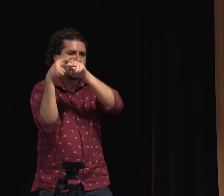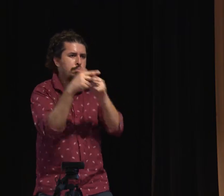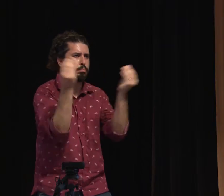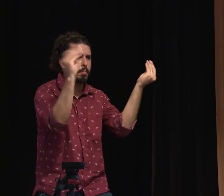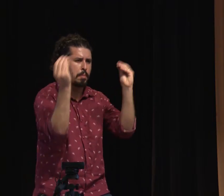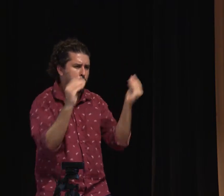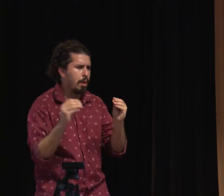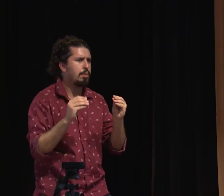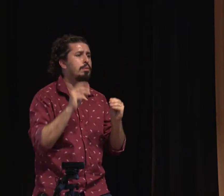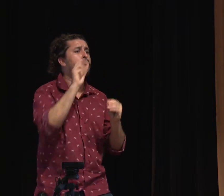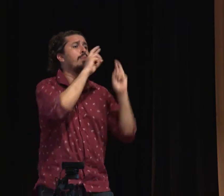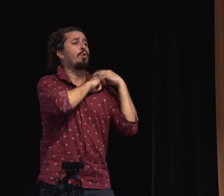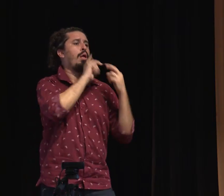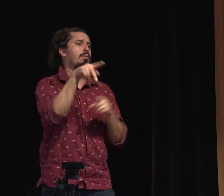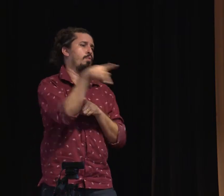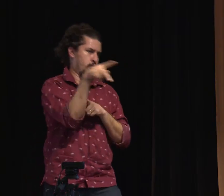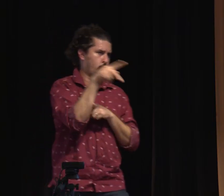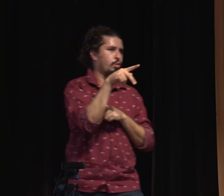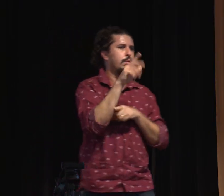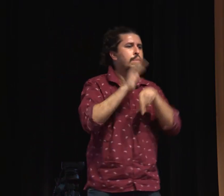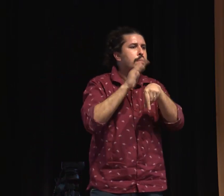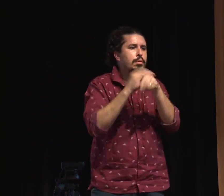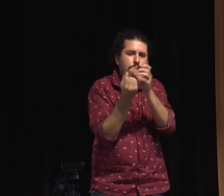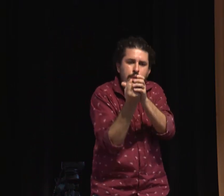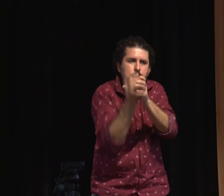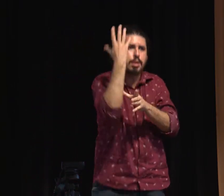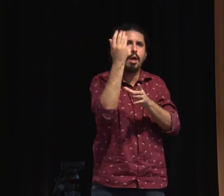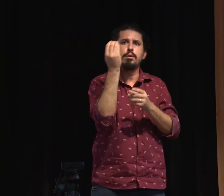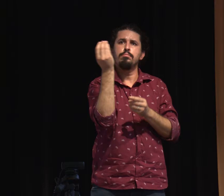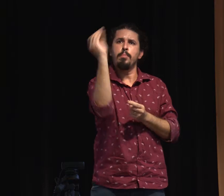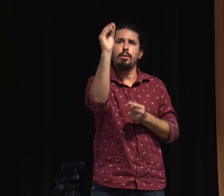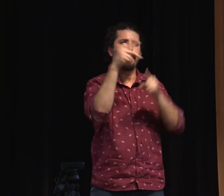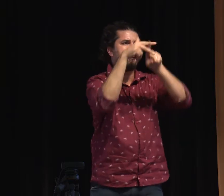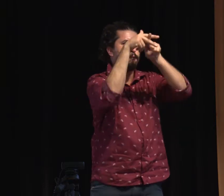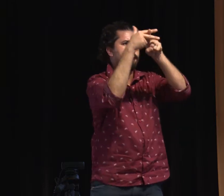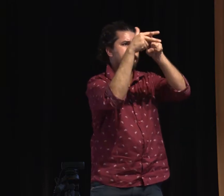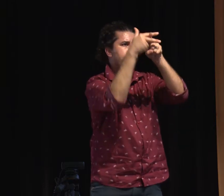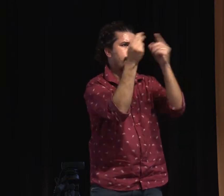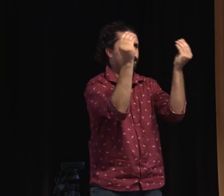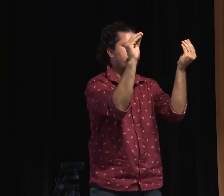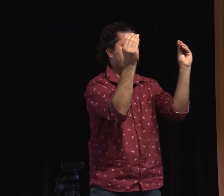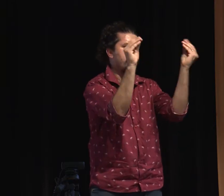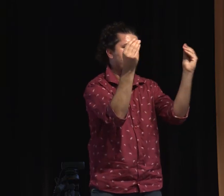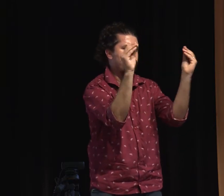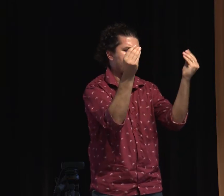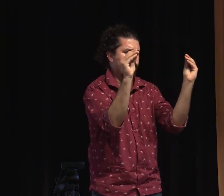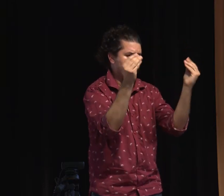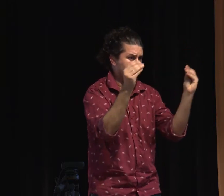E sempre mudando as suas estratégias, né? Porque isso é um trabalho do professor, né? Isso cabe a ele consertar, avaliar